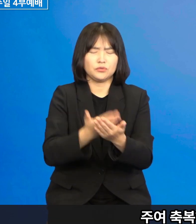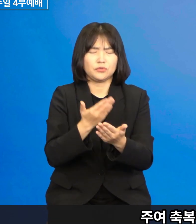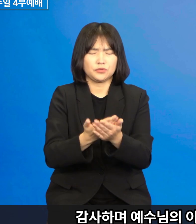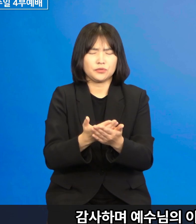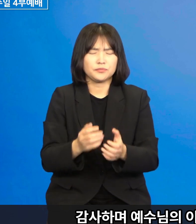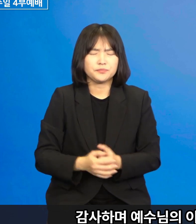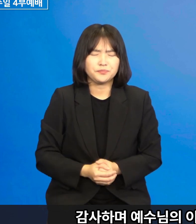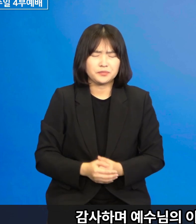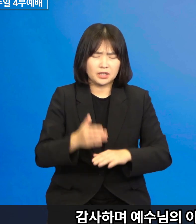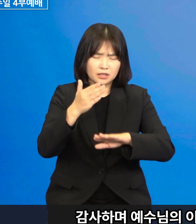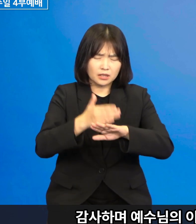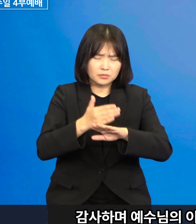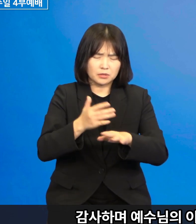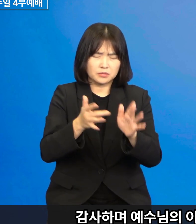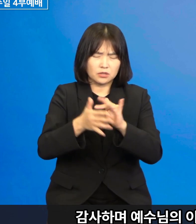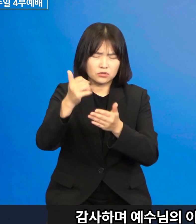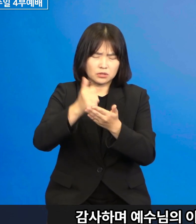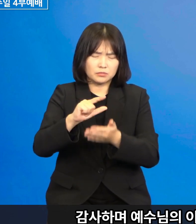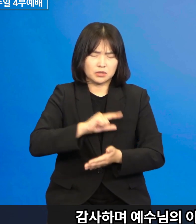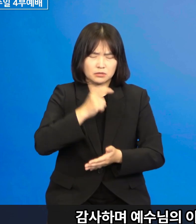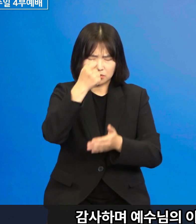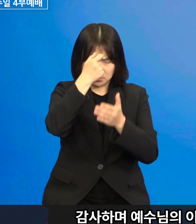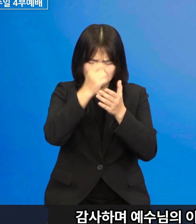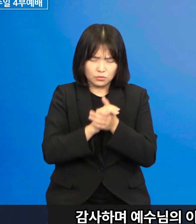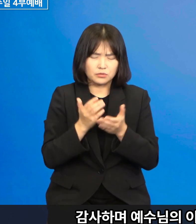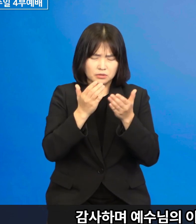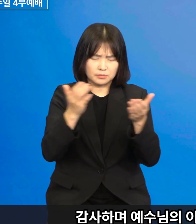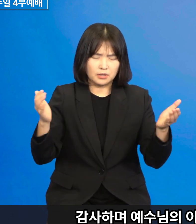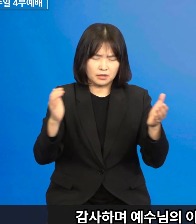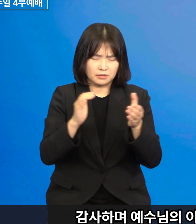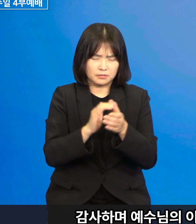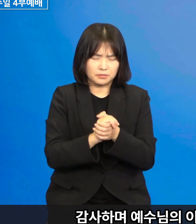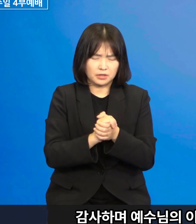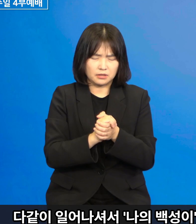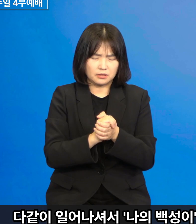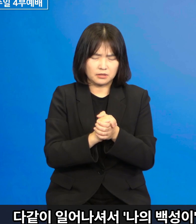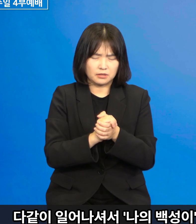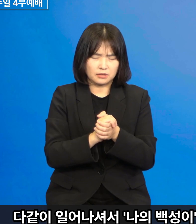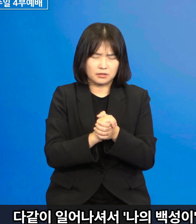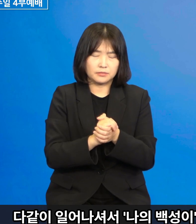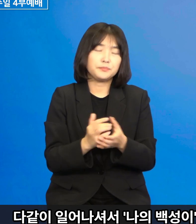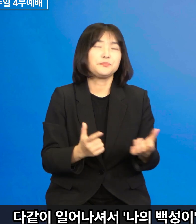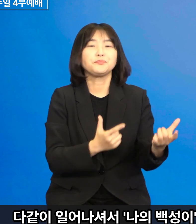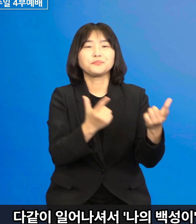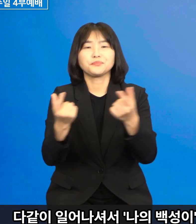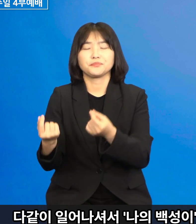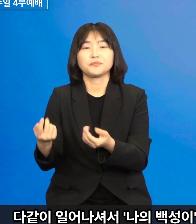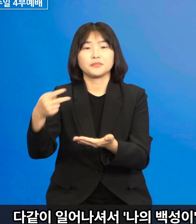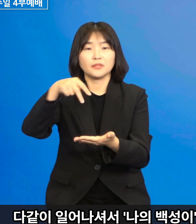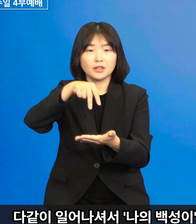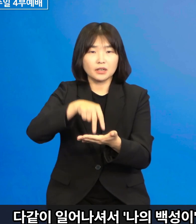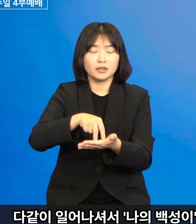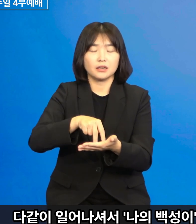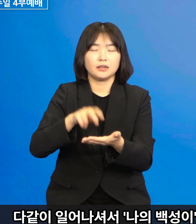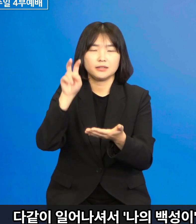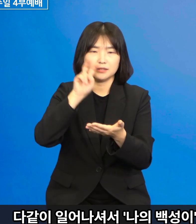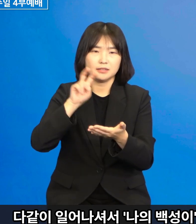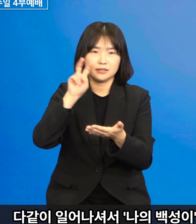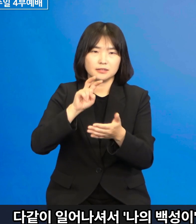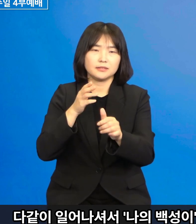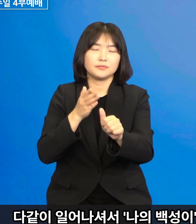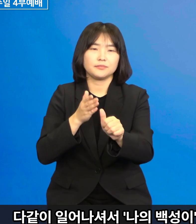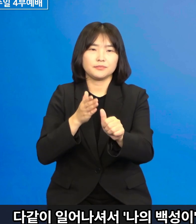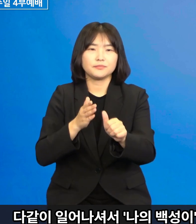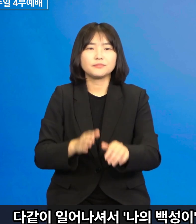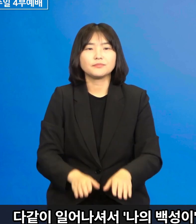주시옵소서. 감사하며 예수님의 이름으로 기도드립니다. 아멘. 다 같이 일어나셔서 나의 백성이 찬양하며 준비하신